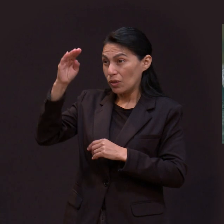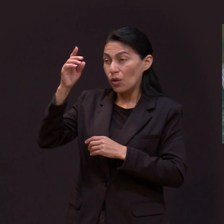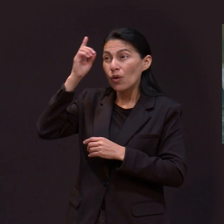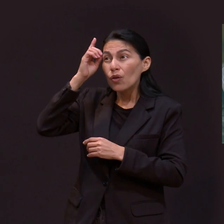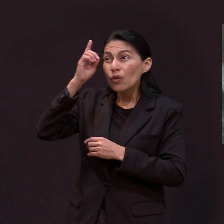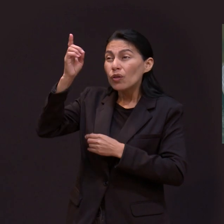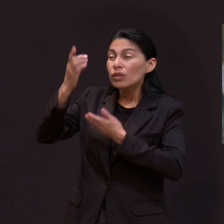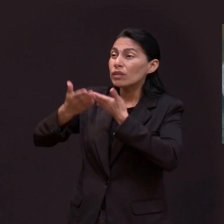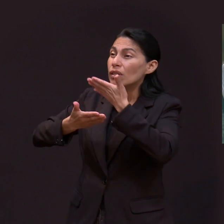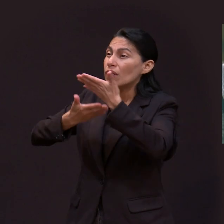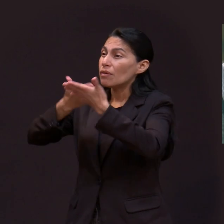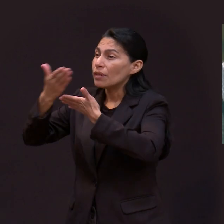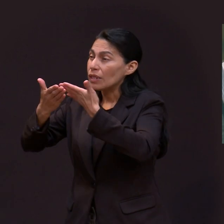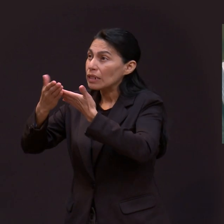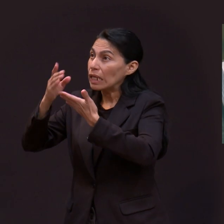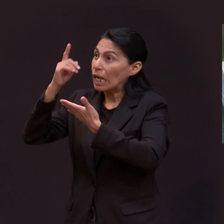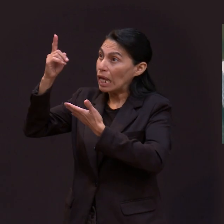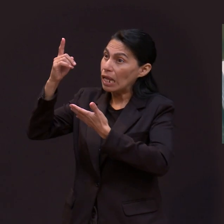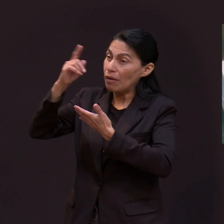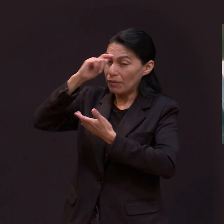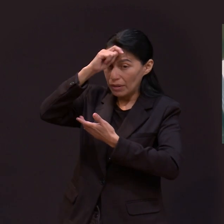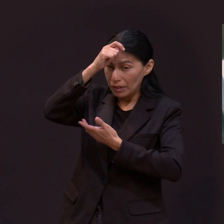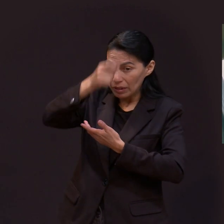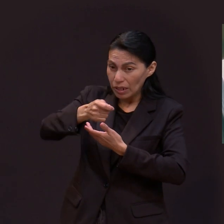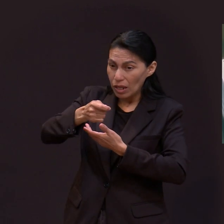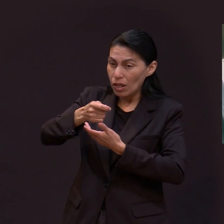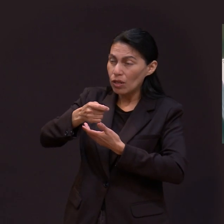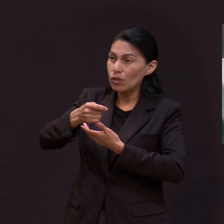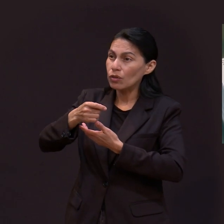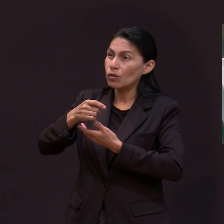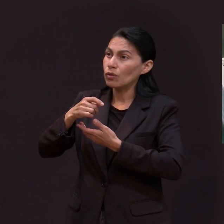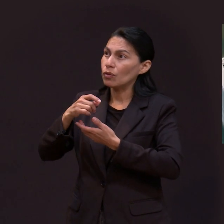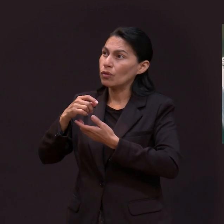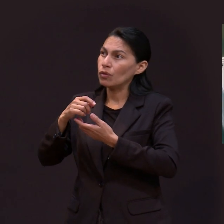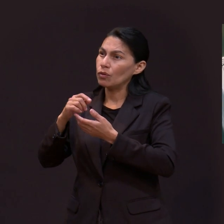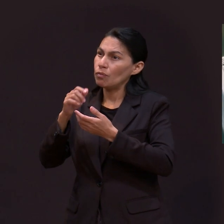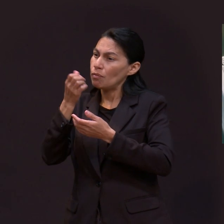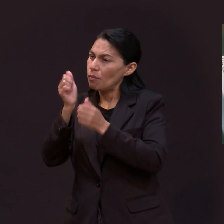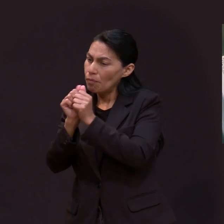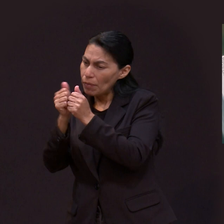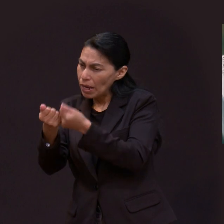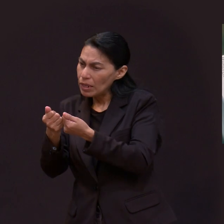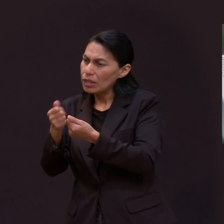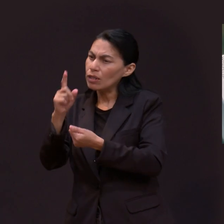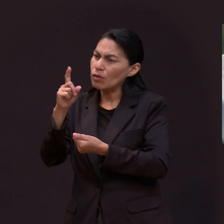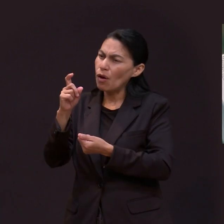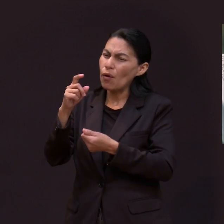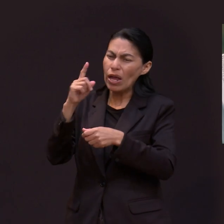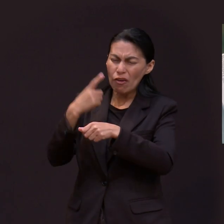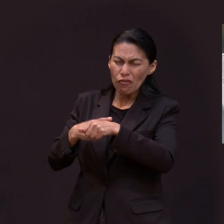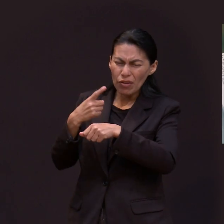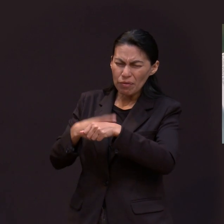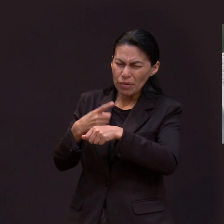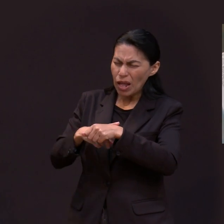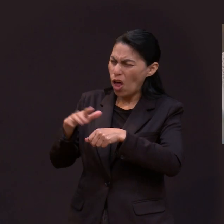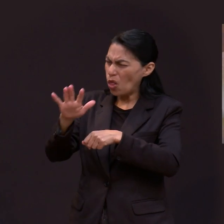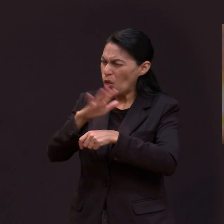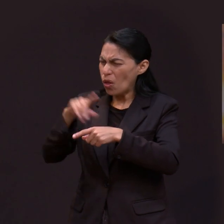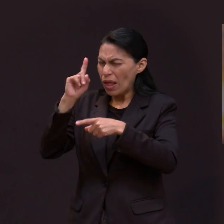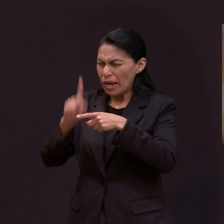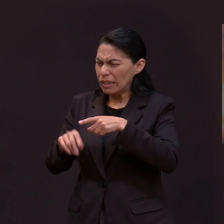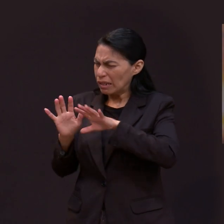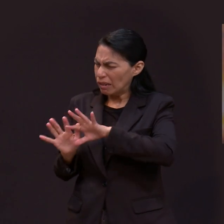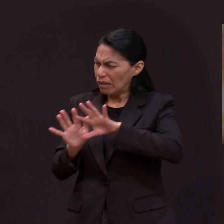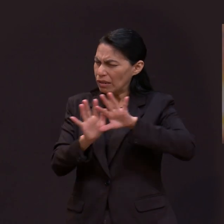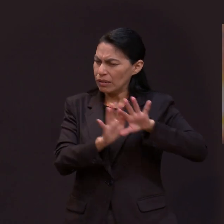tu dios serviré jce él bendecirá tu pan y tu agua y quitará toda enfermedad de medio de ti esa